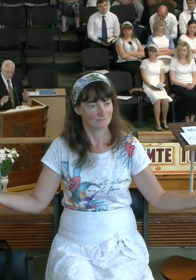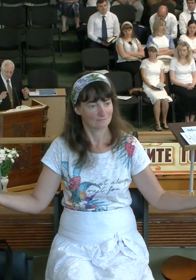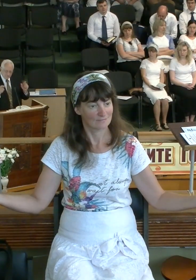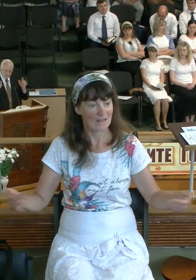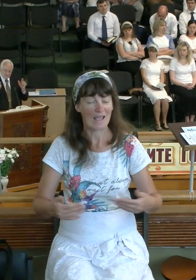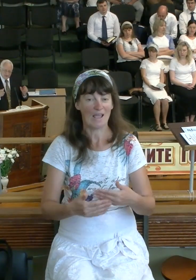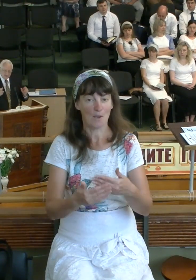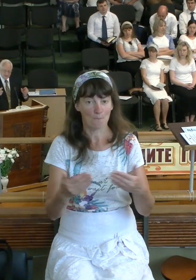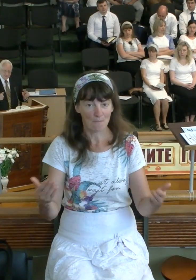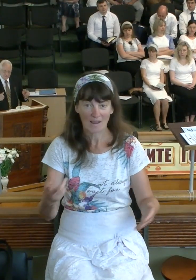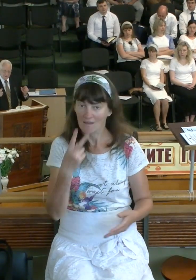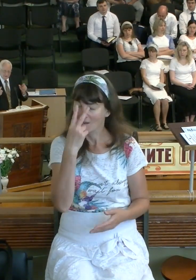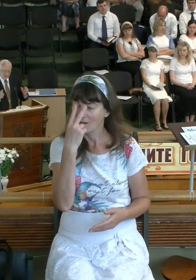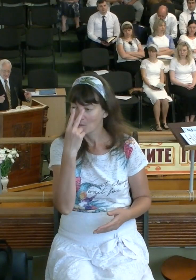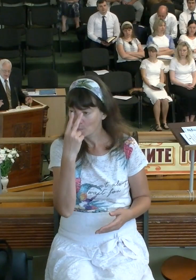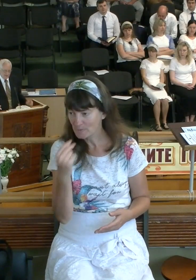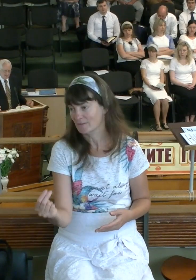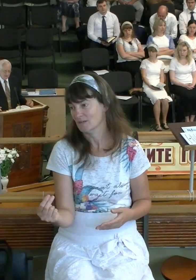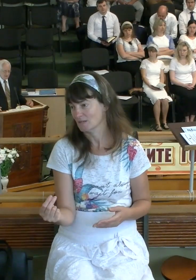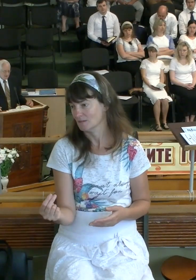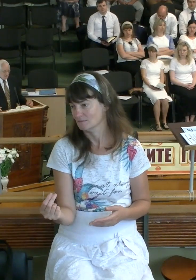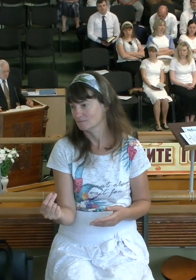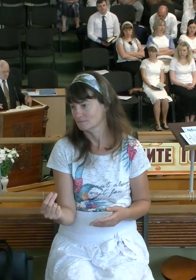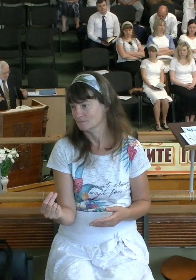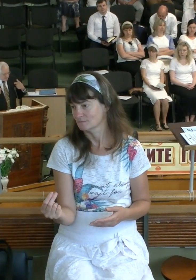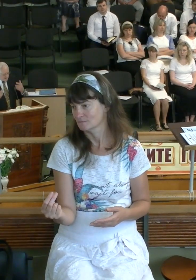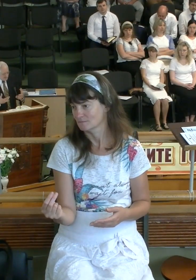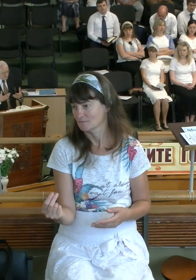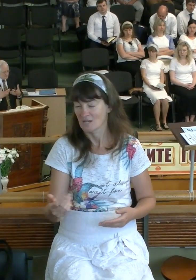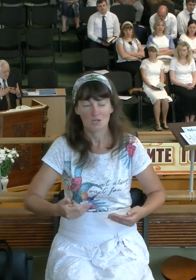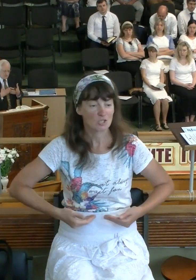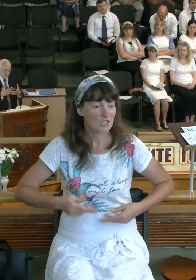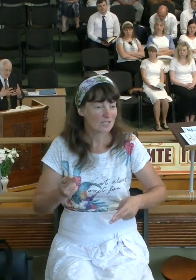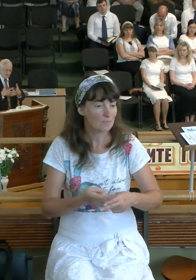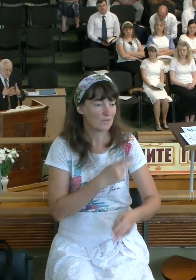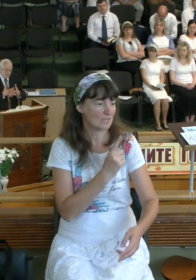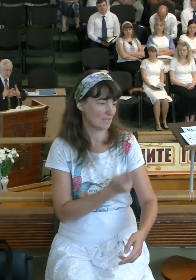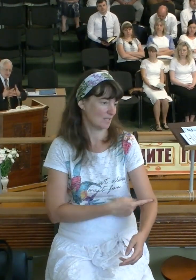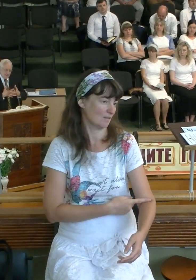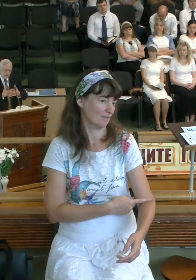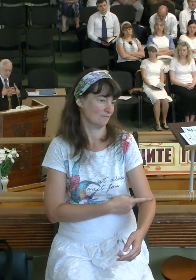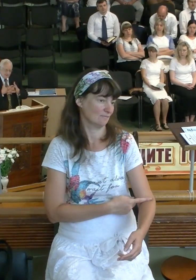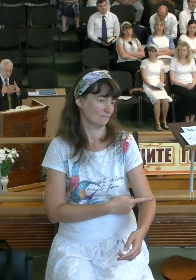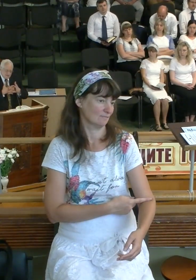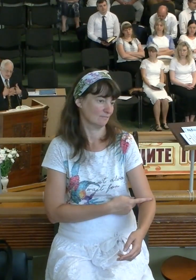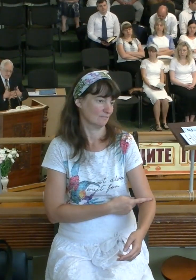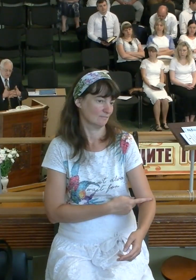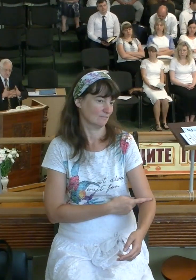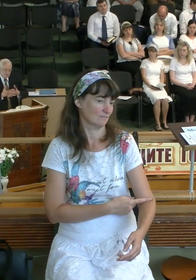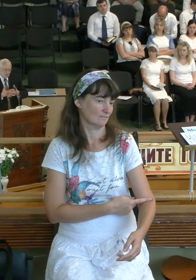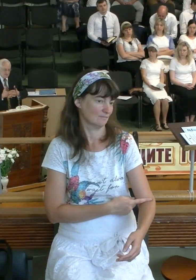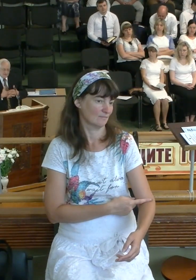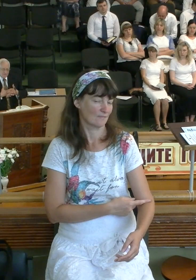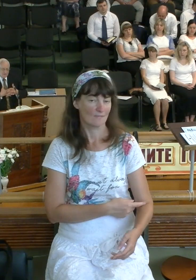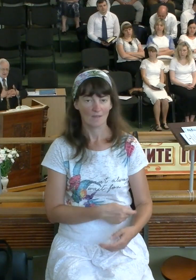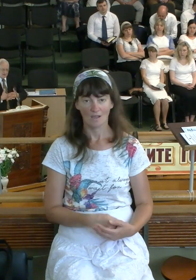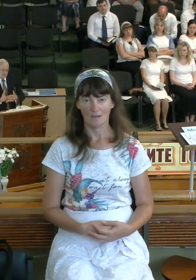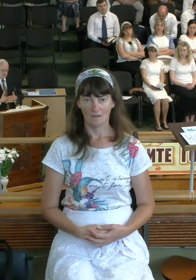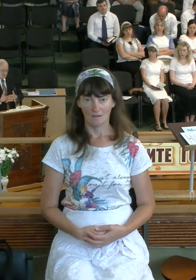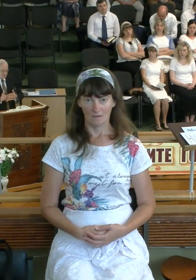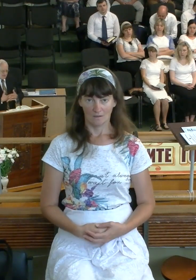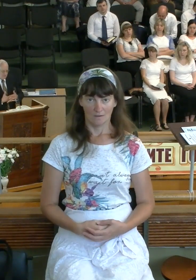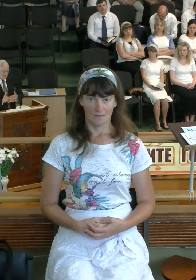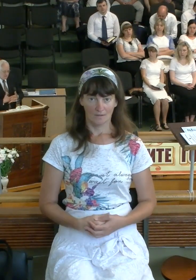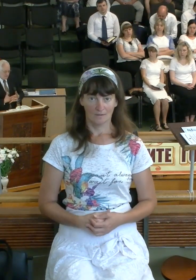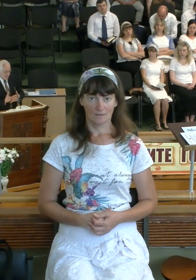Мы привыкли жить без силы. Мы привыкли удовлетворять себя чем-то, что